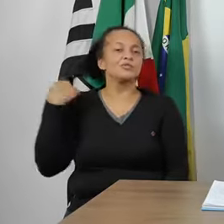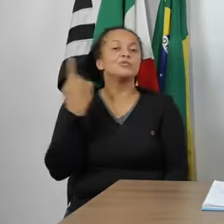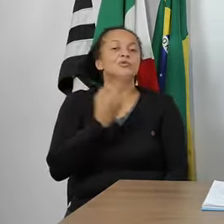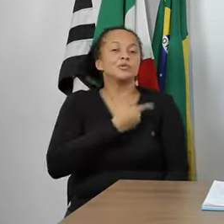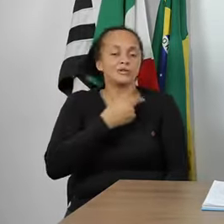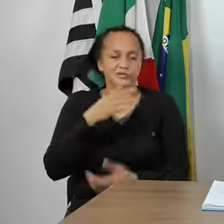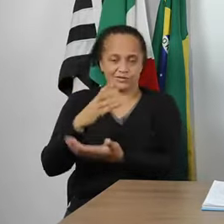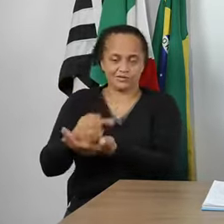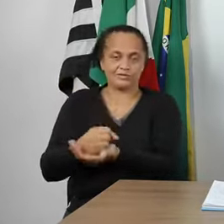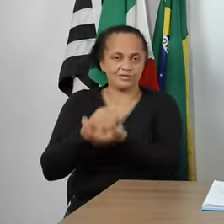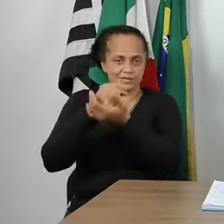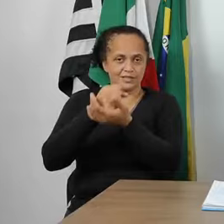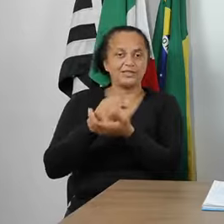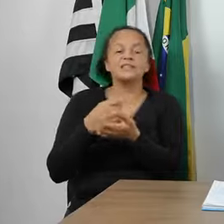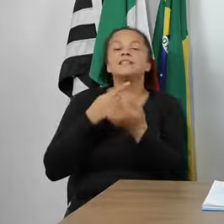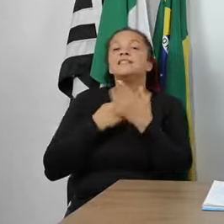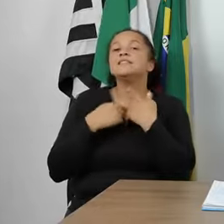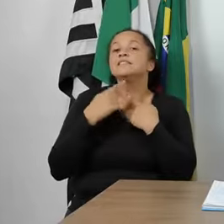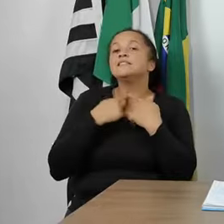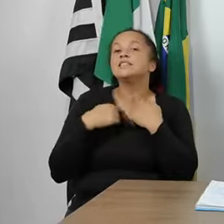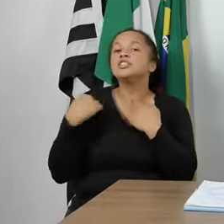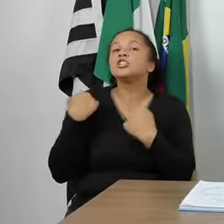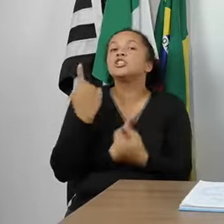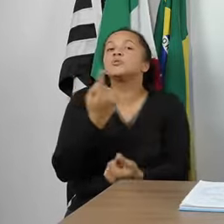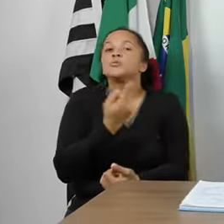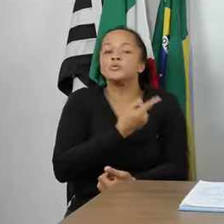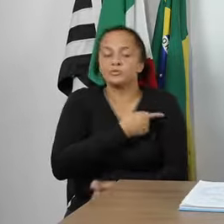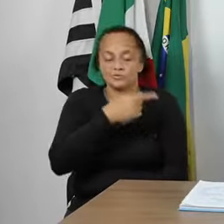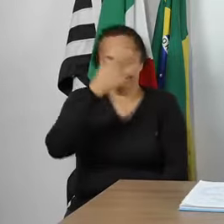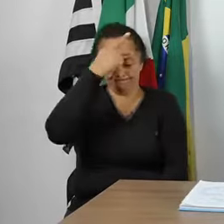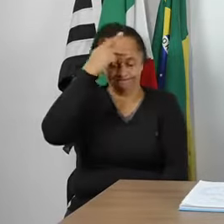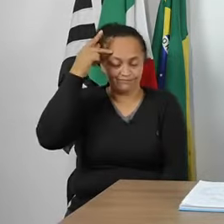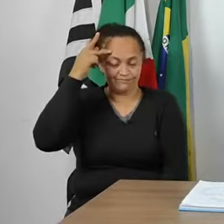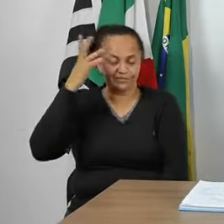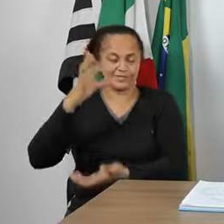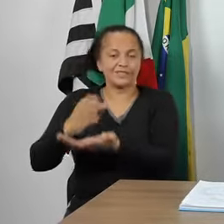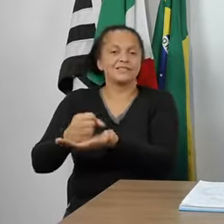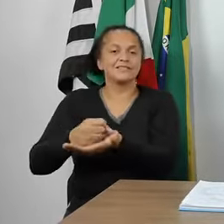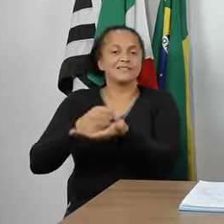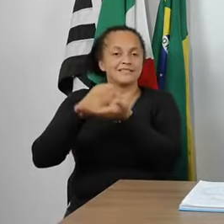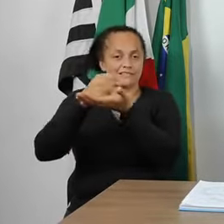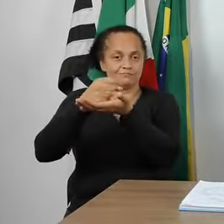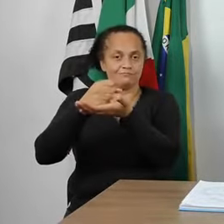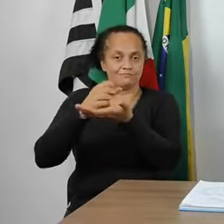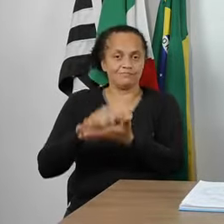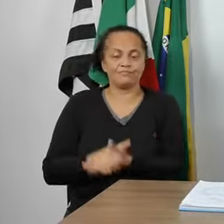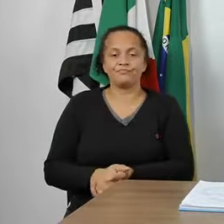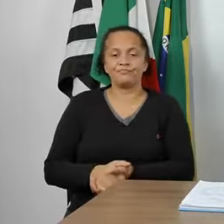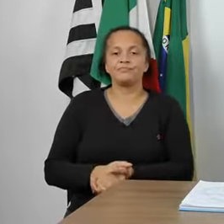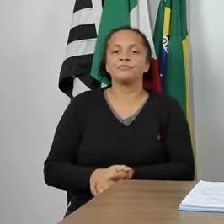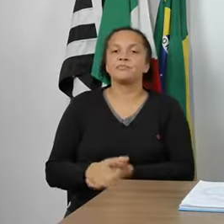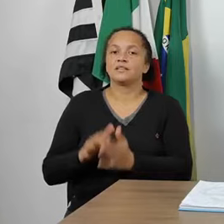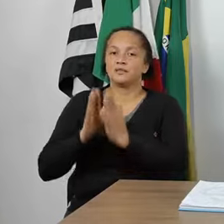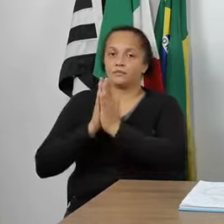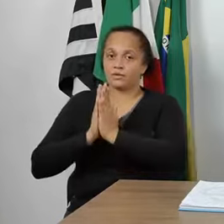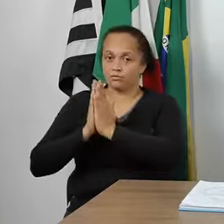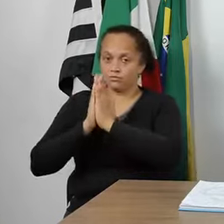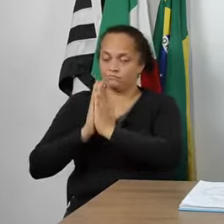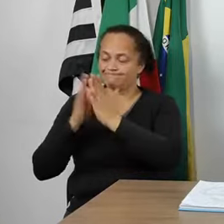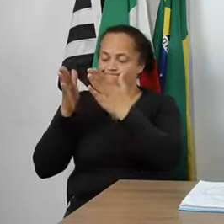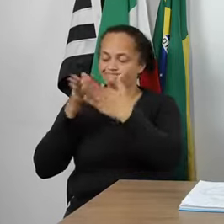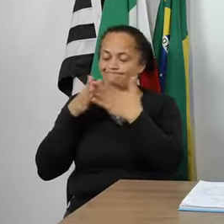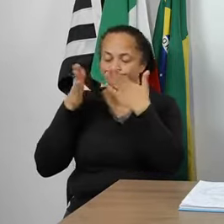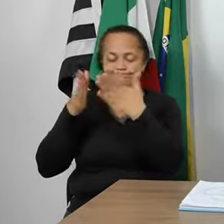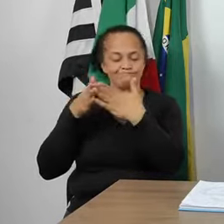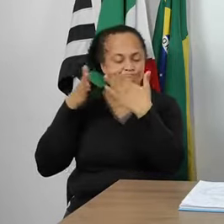sejam salvos. Então, a intercessão é algo poderoso. A